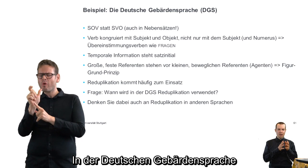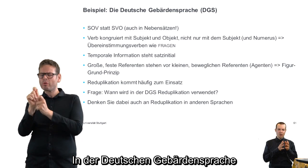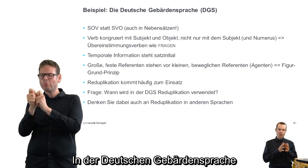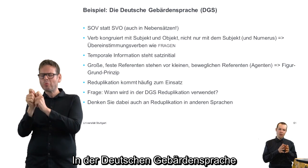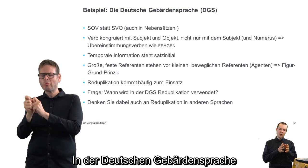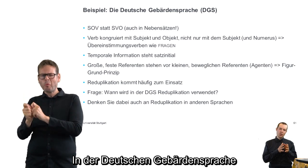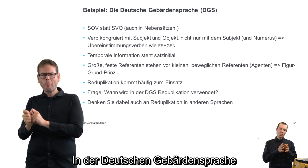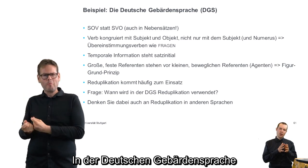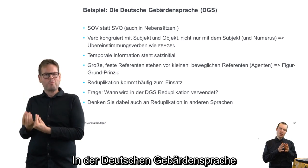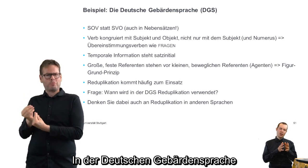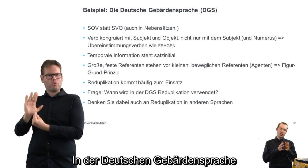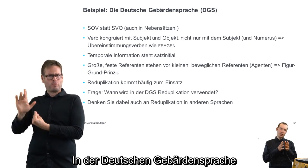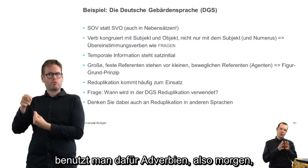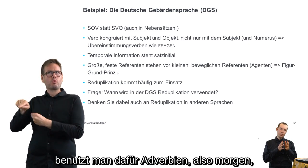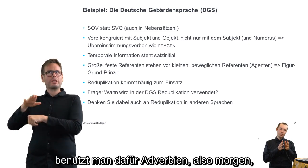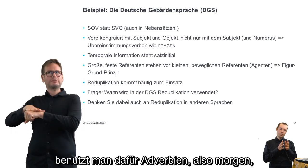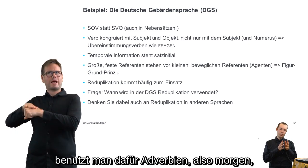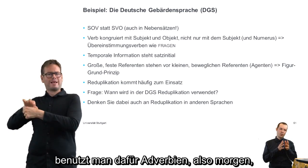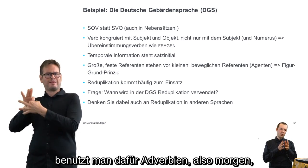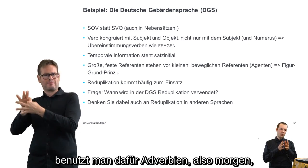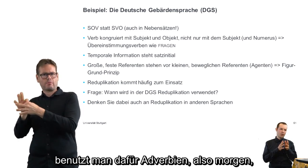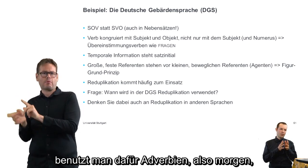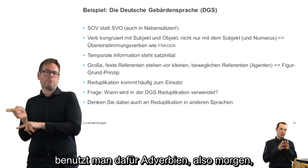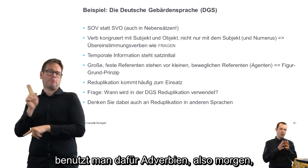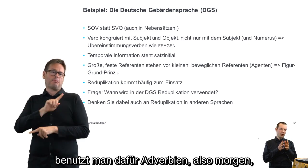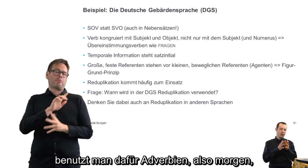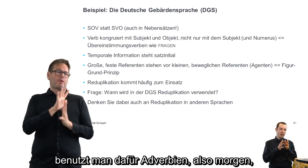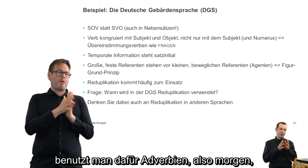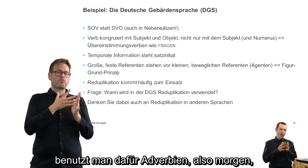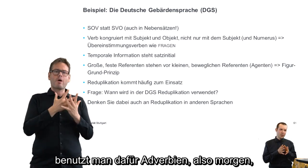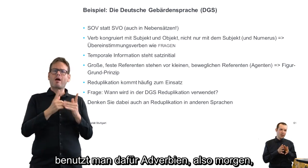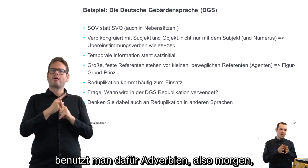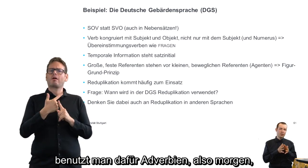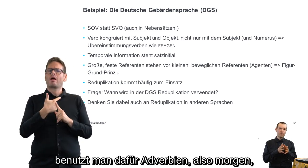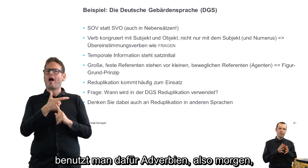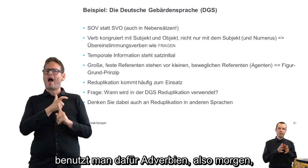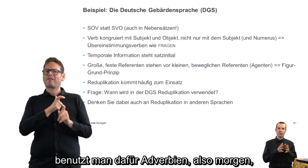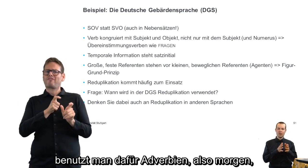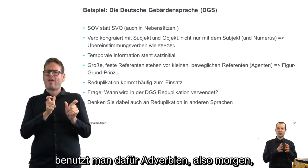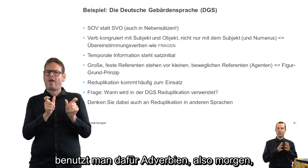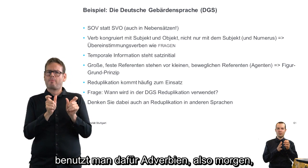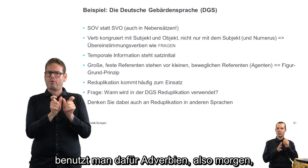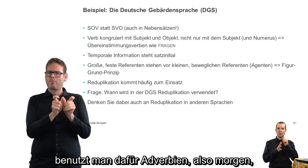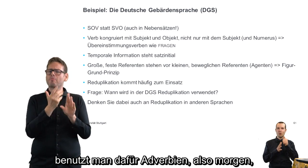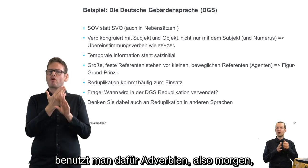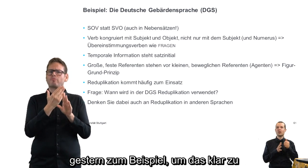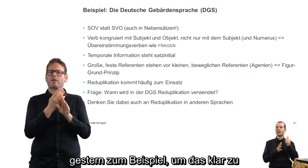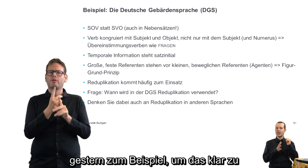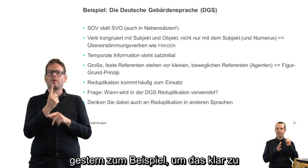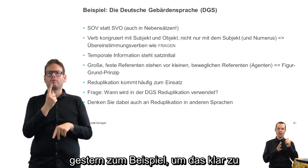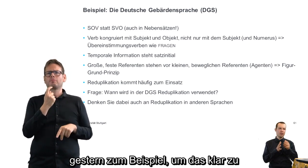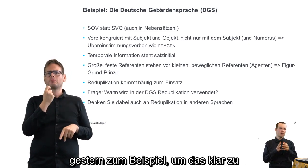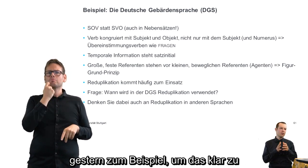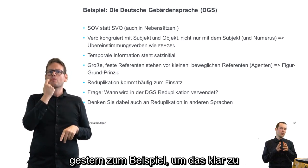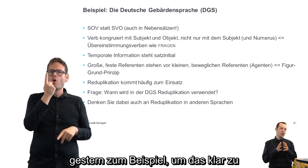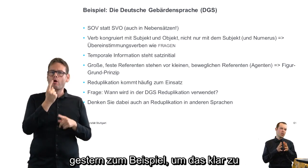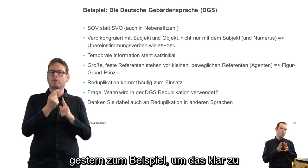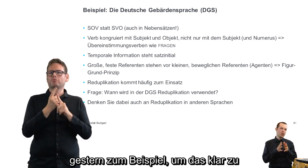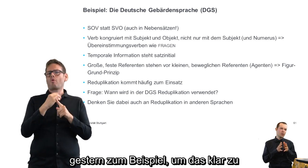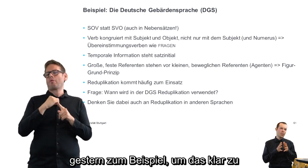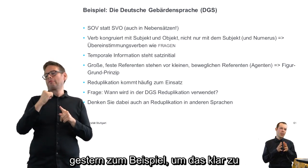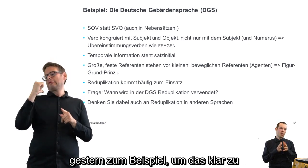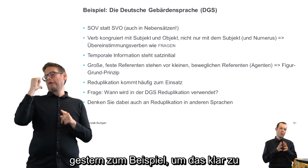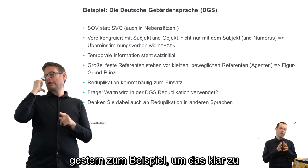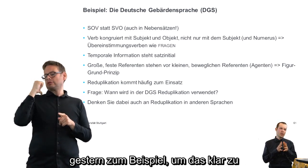in der deutschen Gebärdensprache benutzt man dafür Adverbien morgen gestern zum